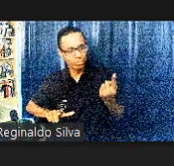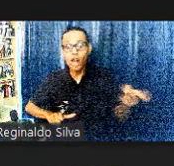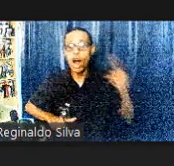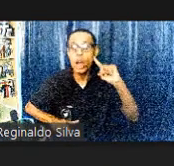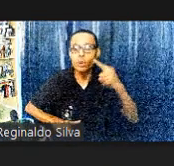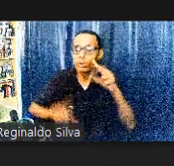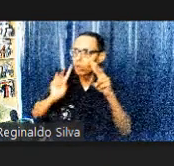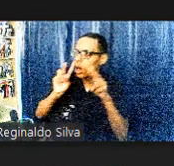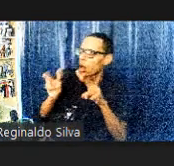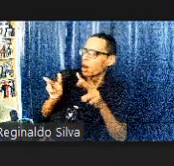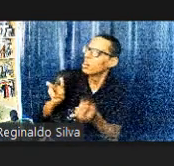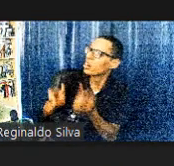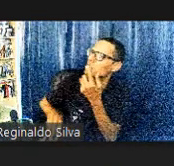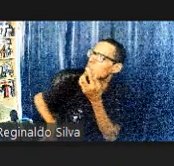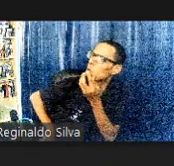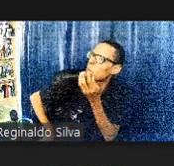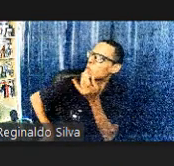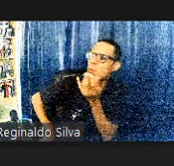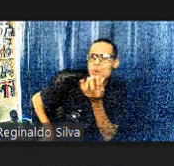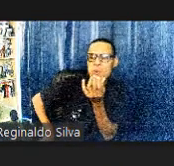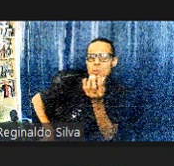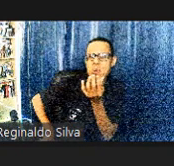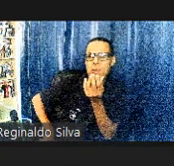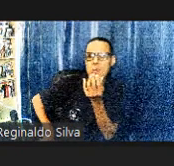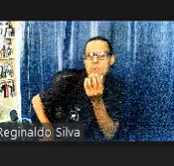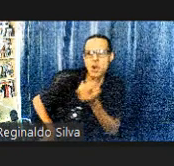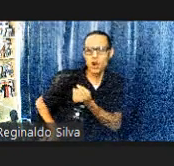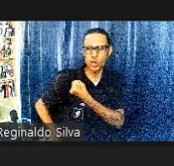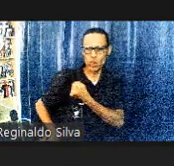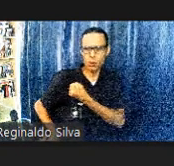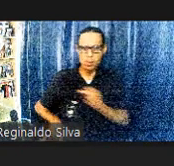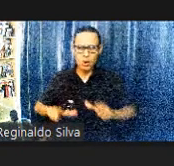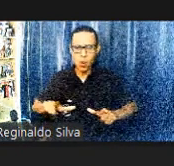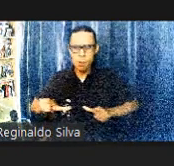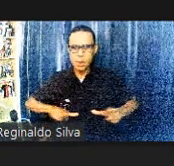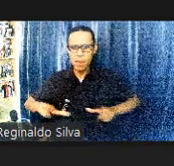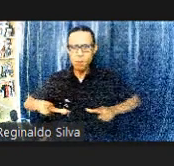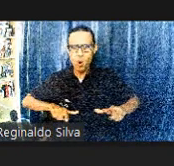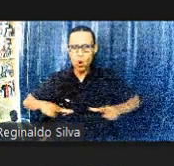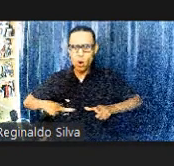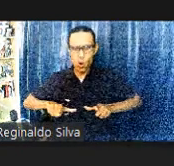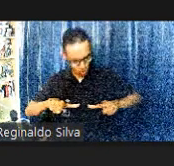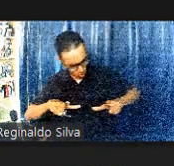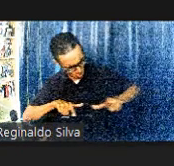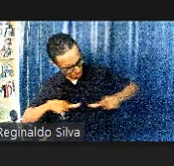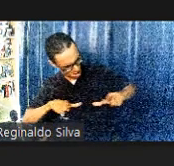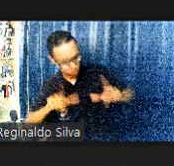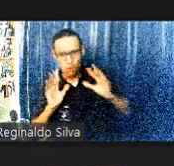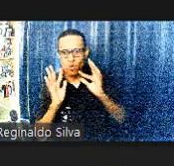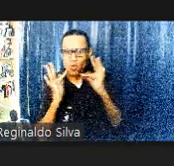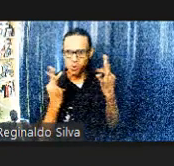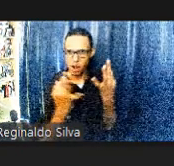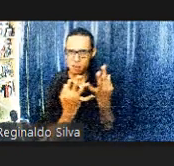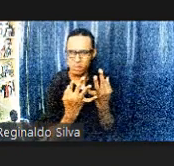então? Professor de matemática, falando em números primos? Número primo meu? Como?